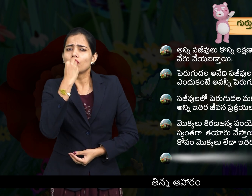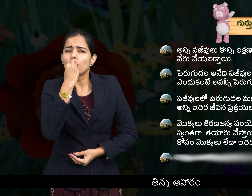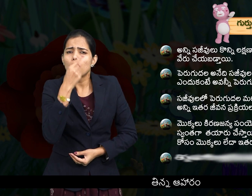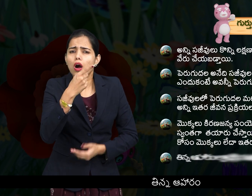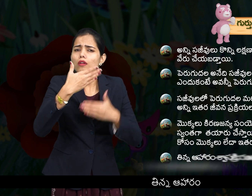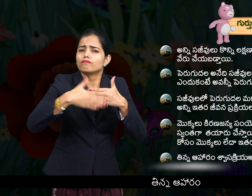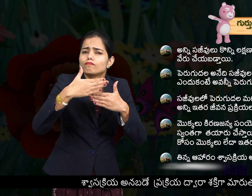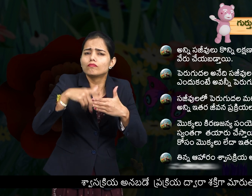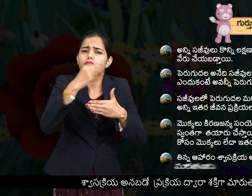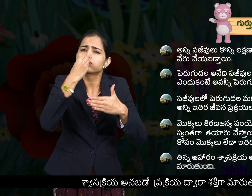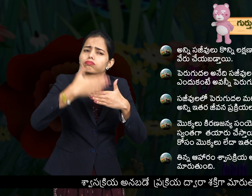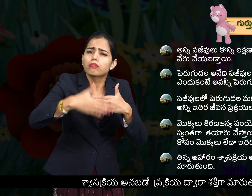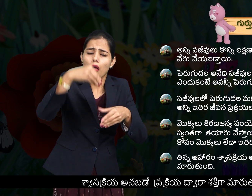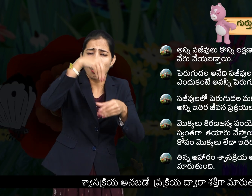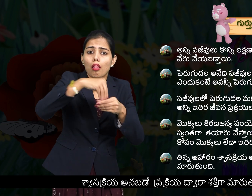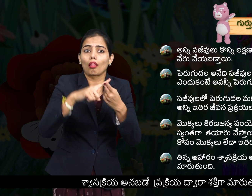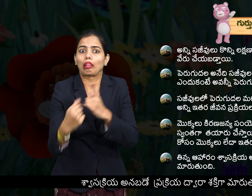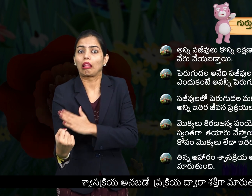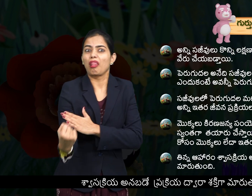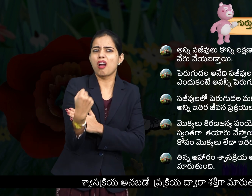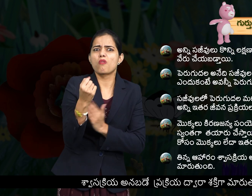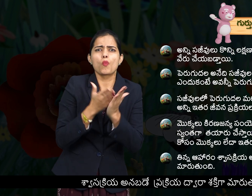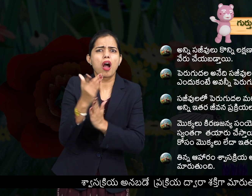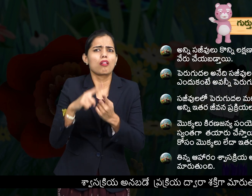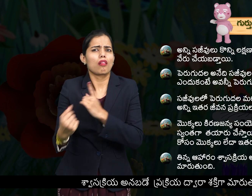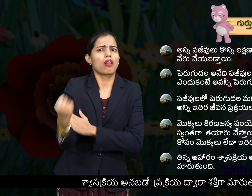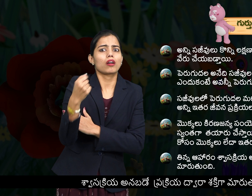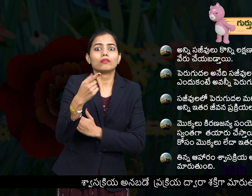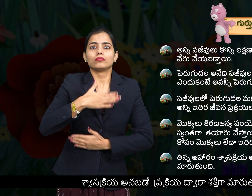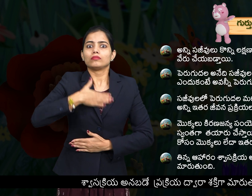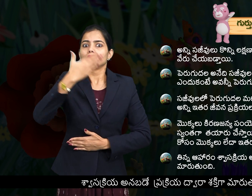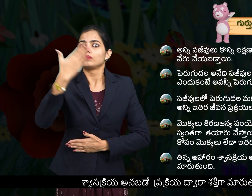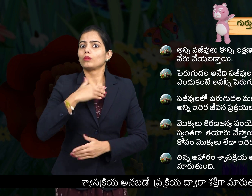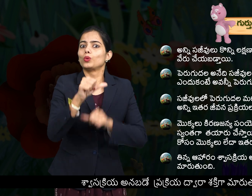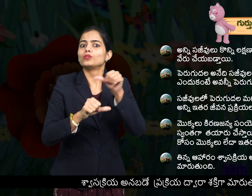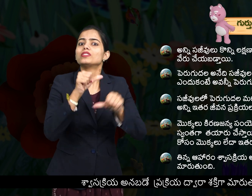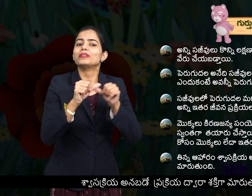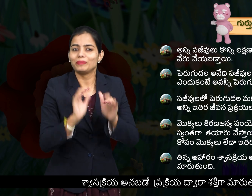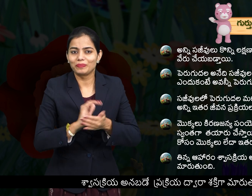తిన్న ఆహారం శ్వాసక్రియ అనబడే ప్రక్రియ ద్వారా శక్తిగా మారుతుంది.